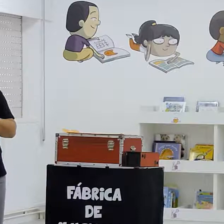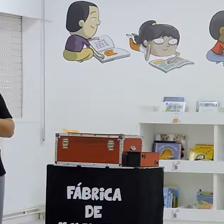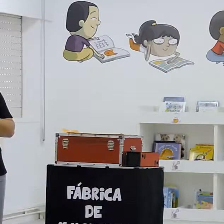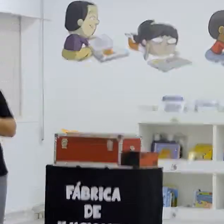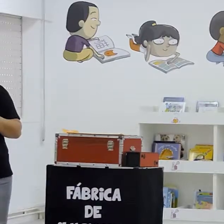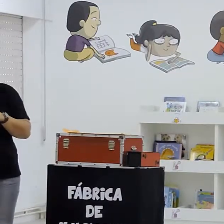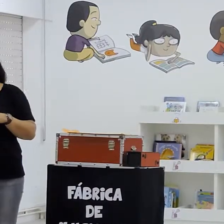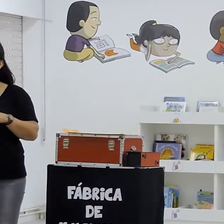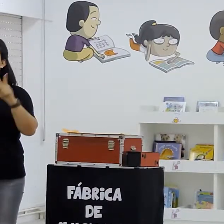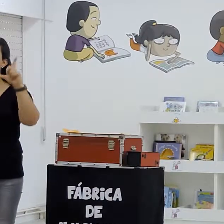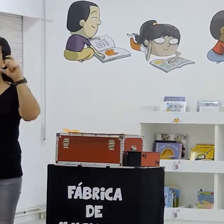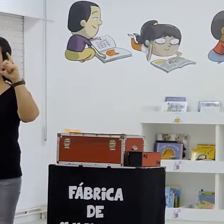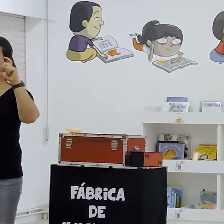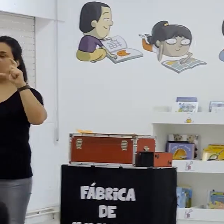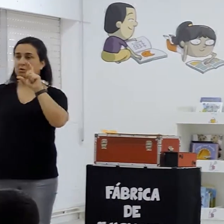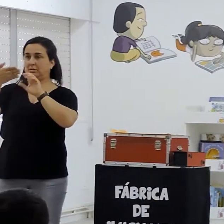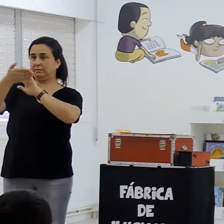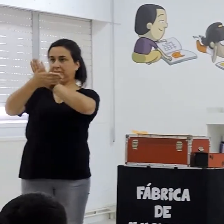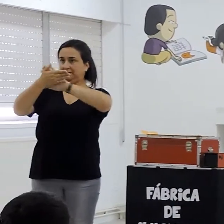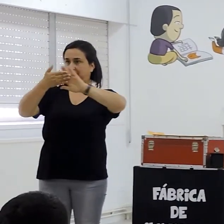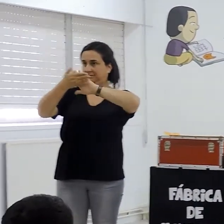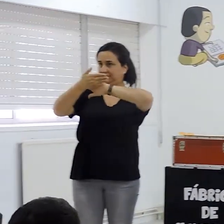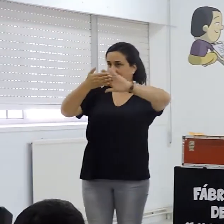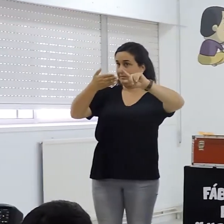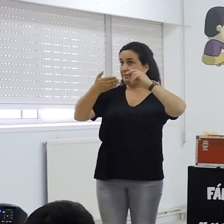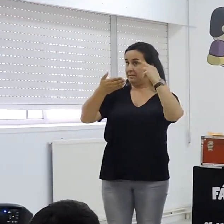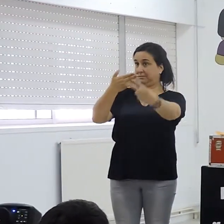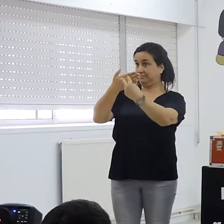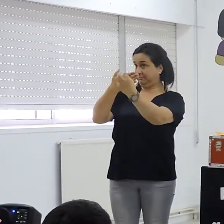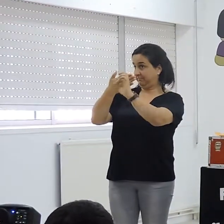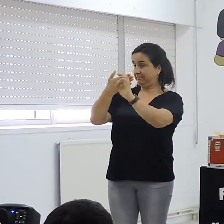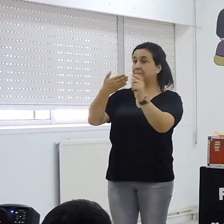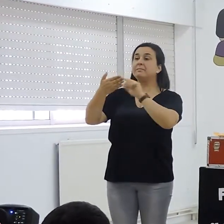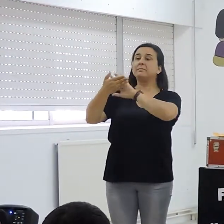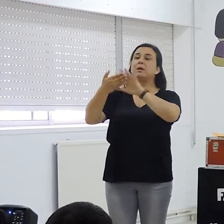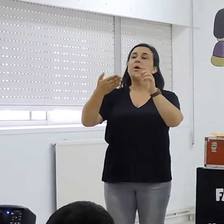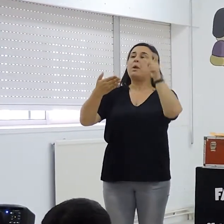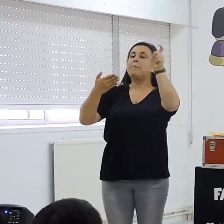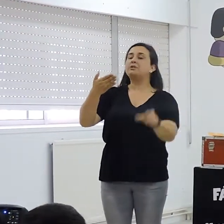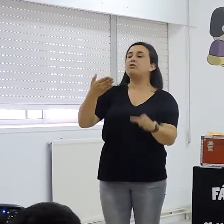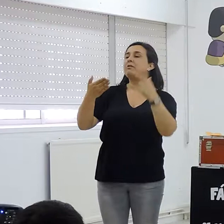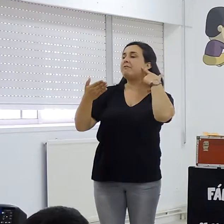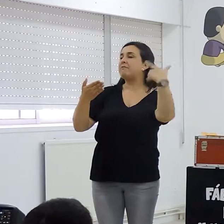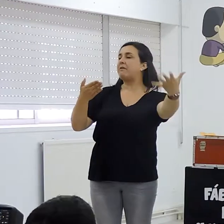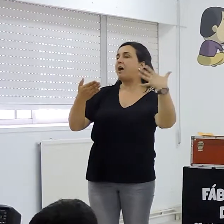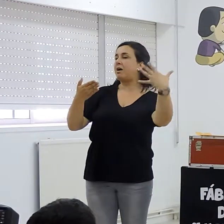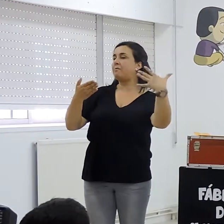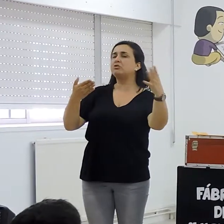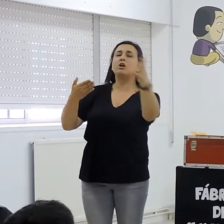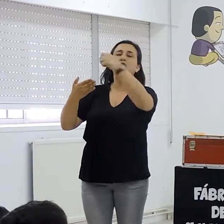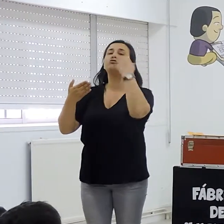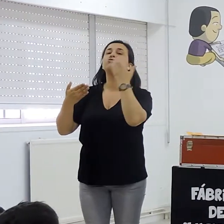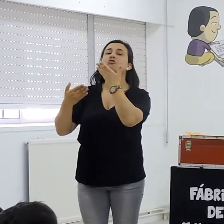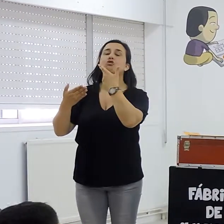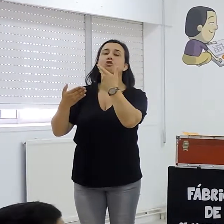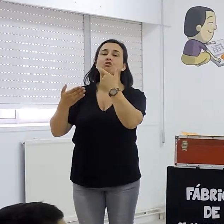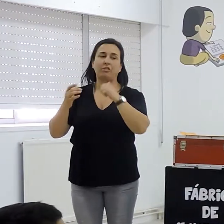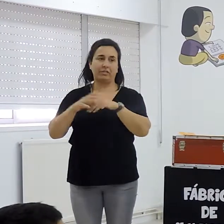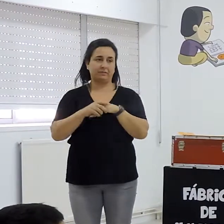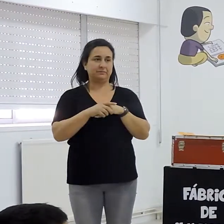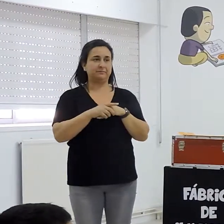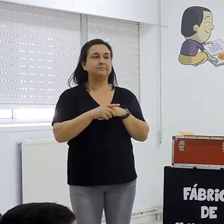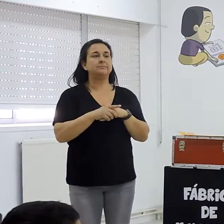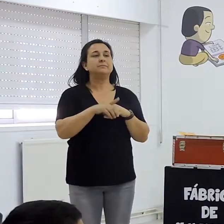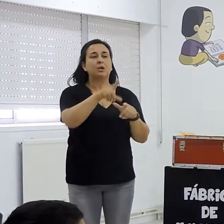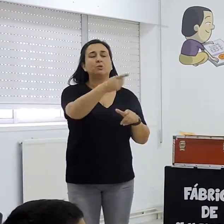Tengo una fotografía por el otro lado. Es una persona famosa. Todos la conocéis. Vas a decir una